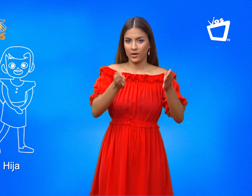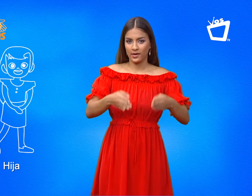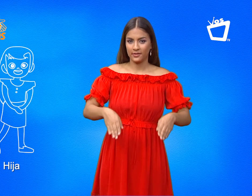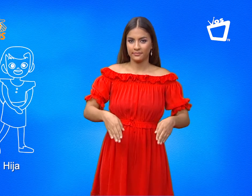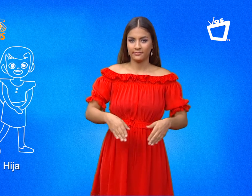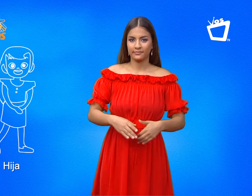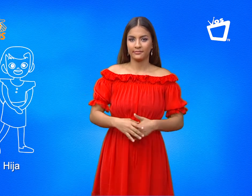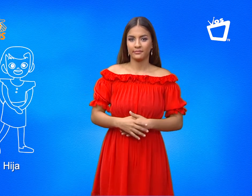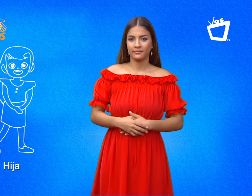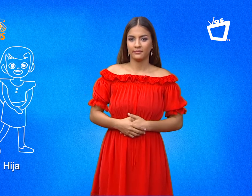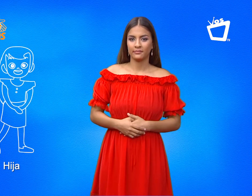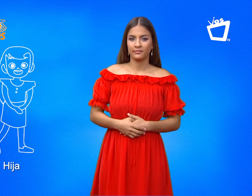hija